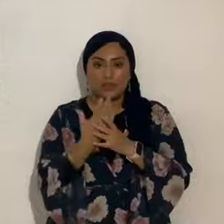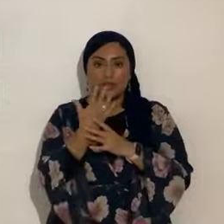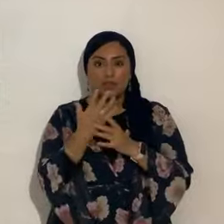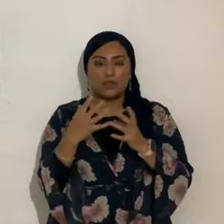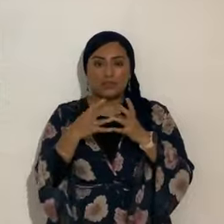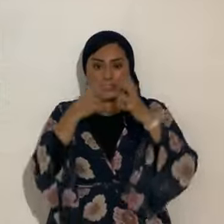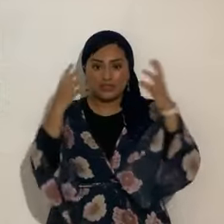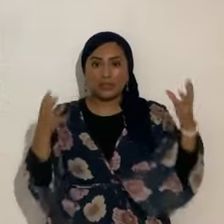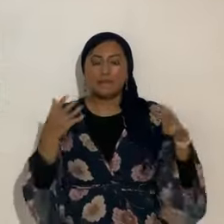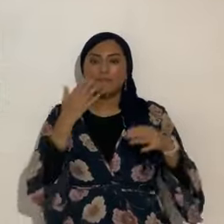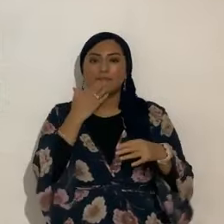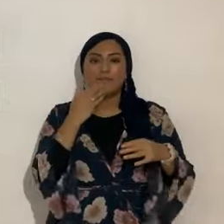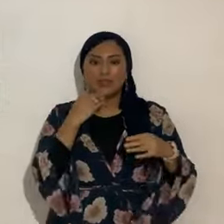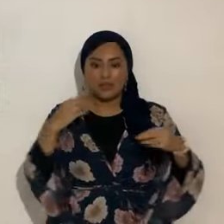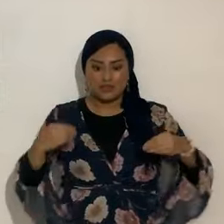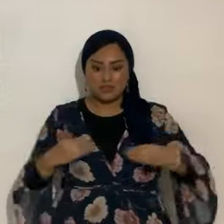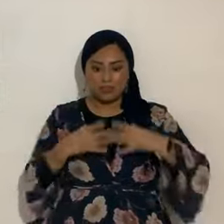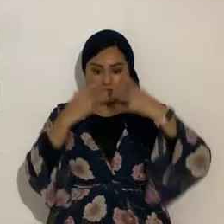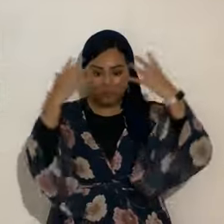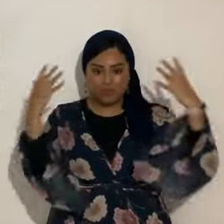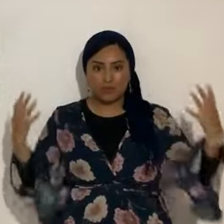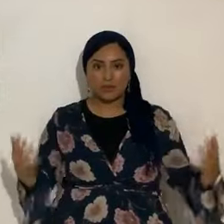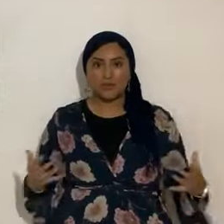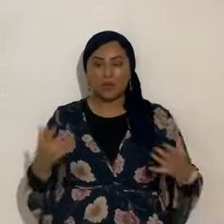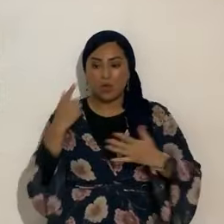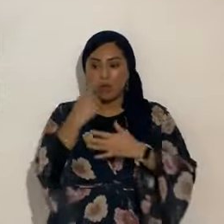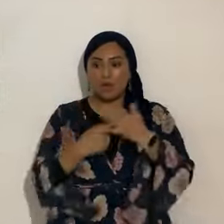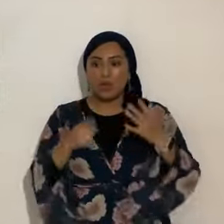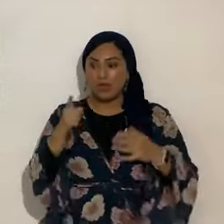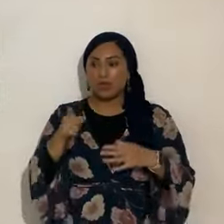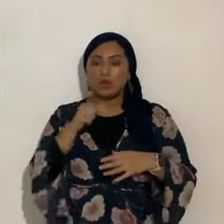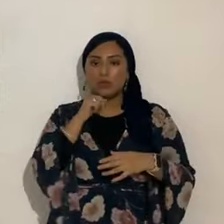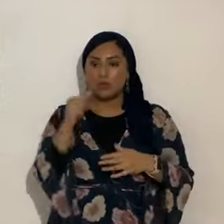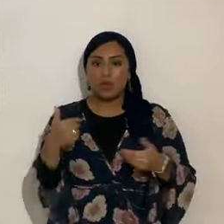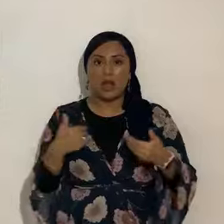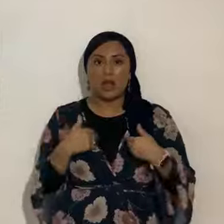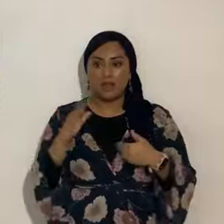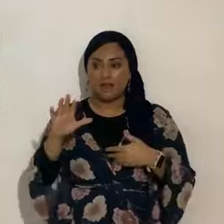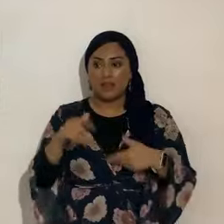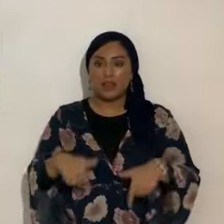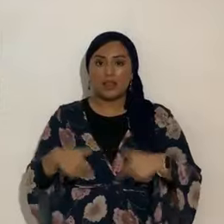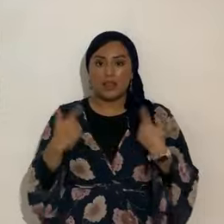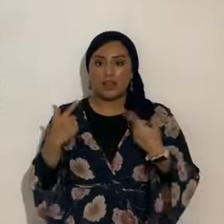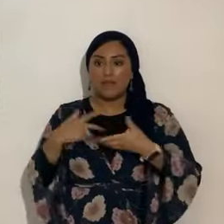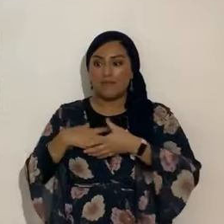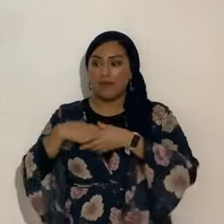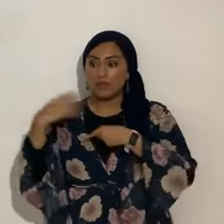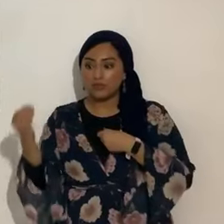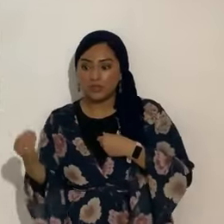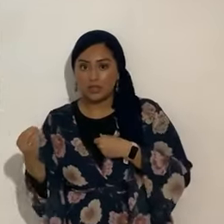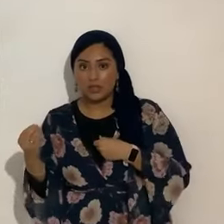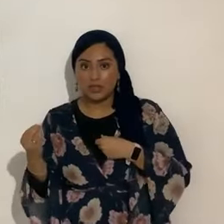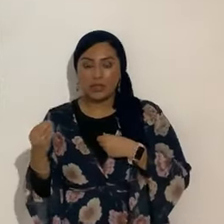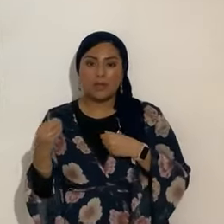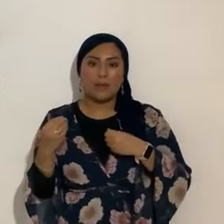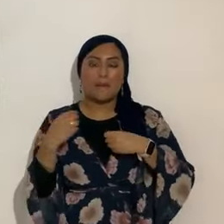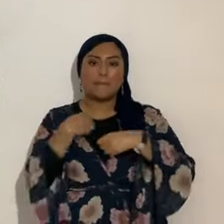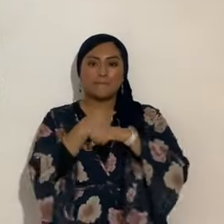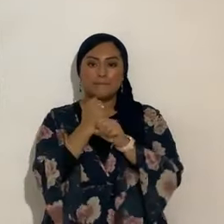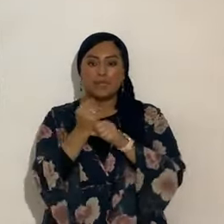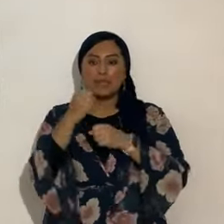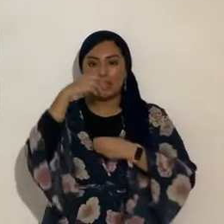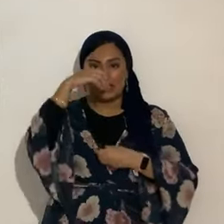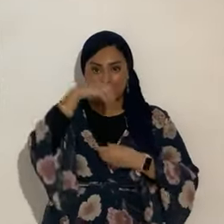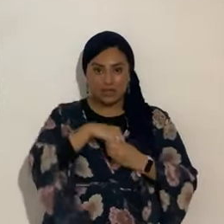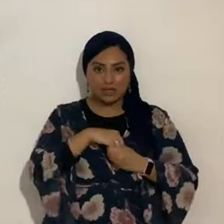en su propio ser. Lo que no tiene en su vida exterior, ¿sí? Ya lo tiene en lo interior